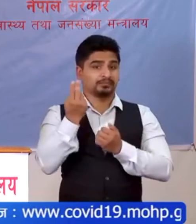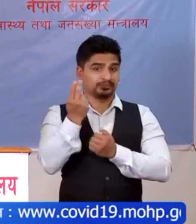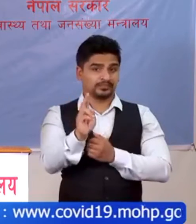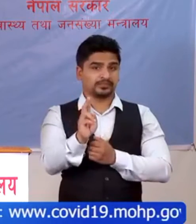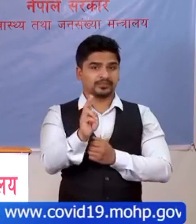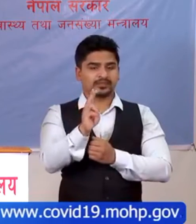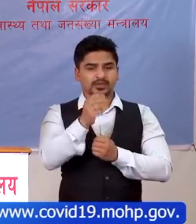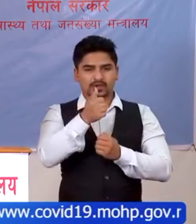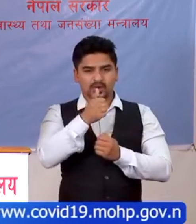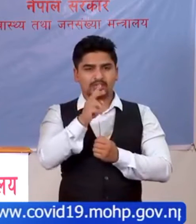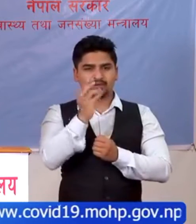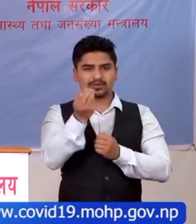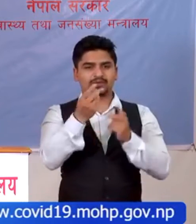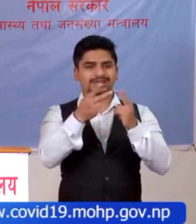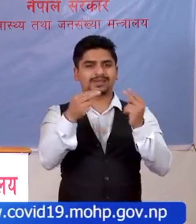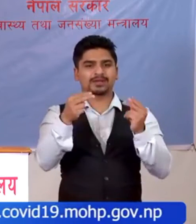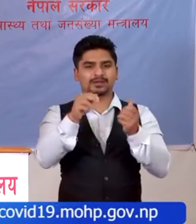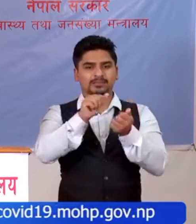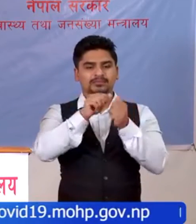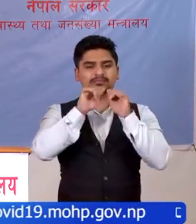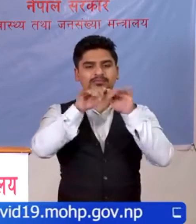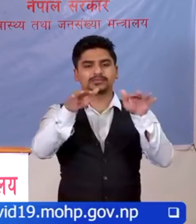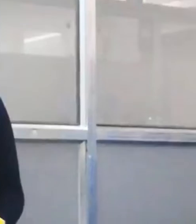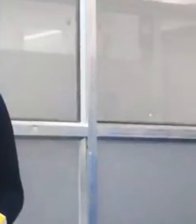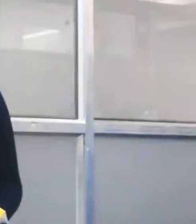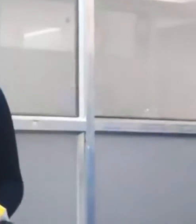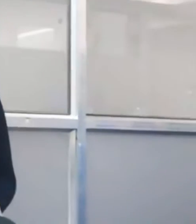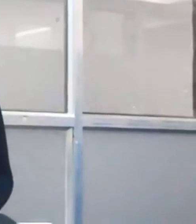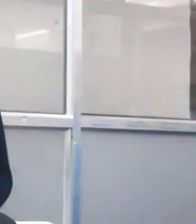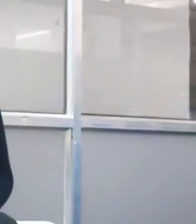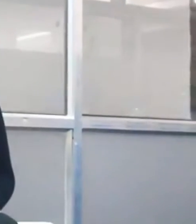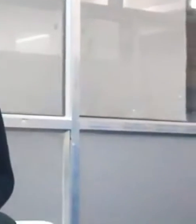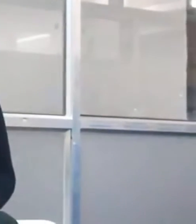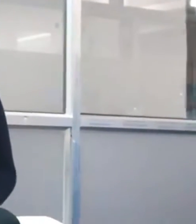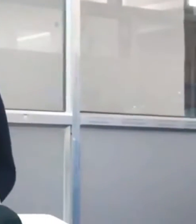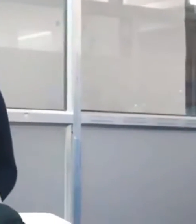हुनाले अब त्यो सामग्री प्रकाशन हुनेछ।